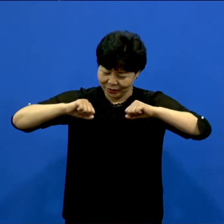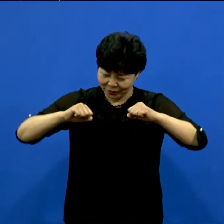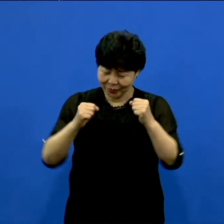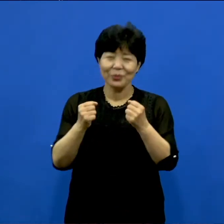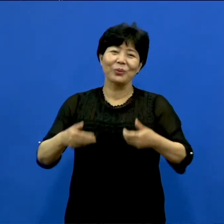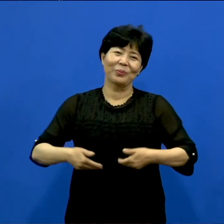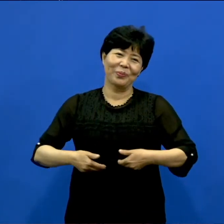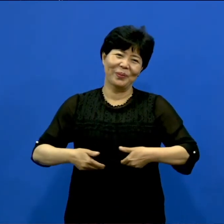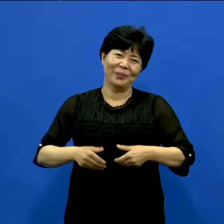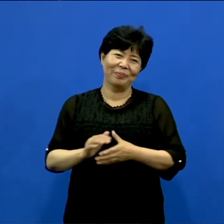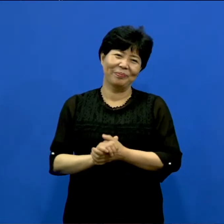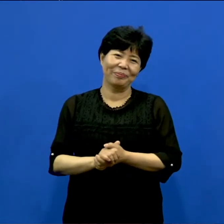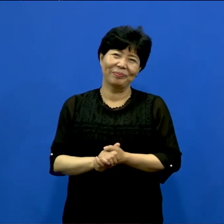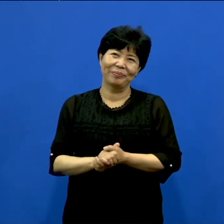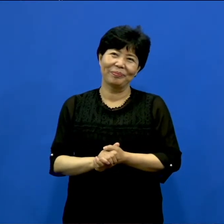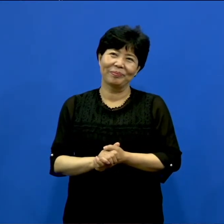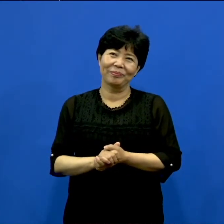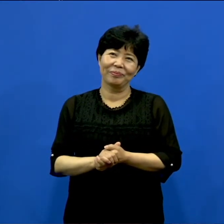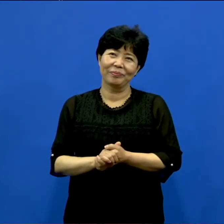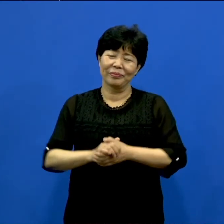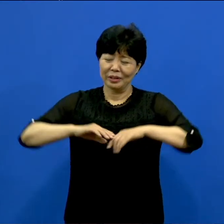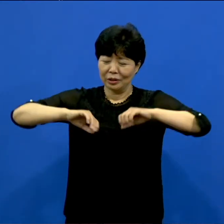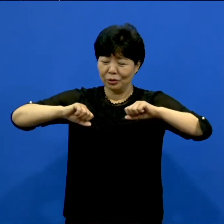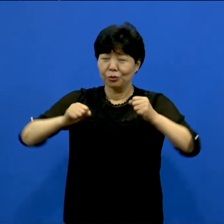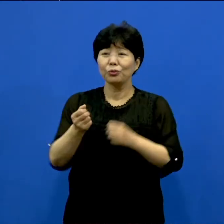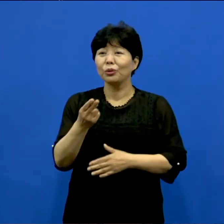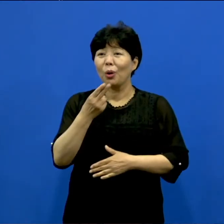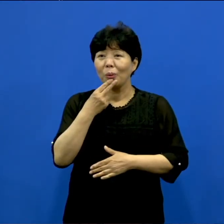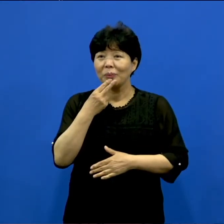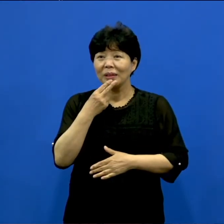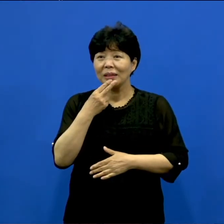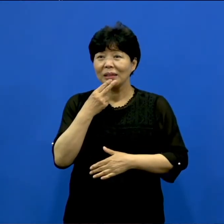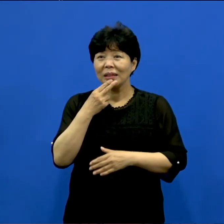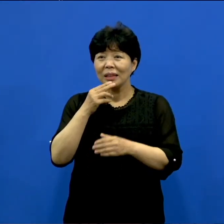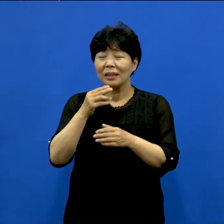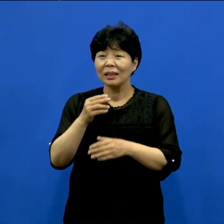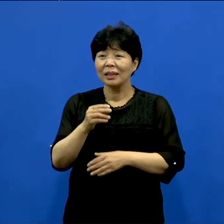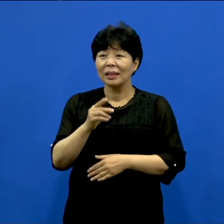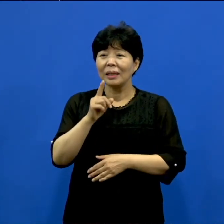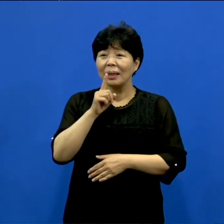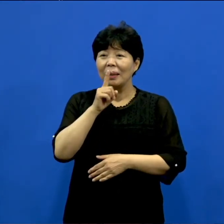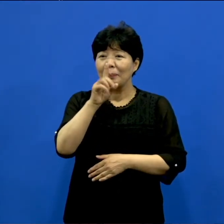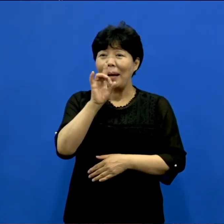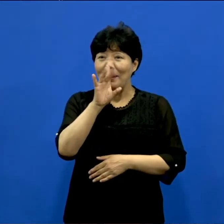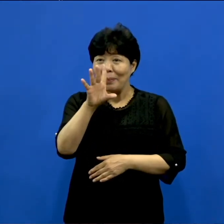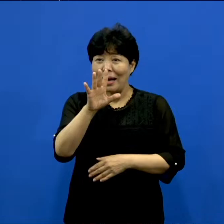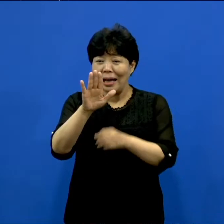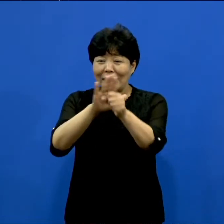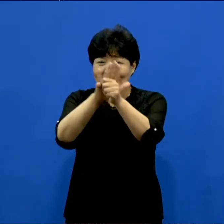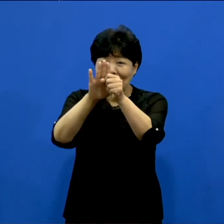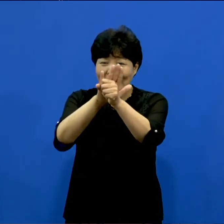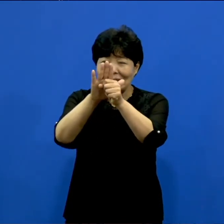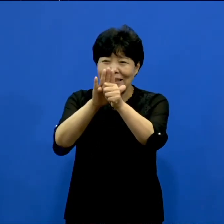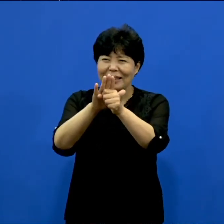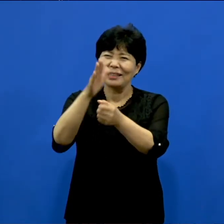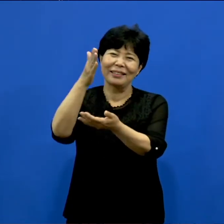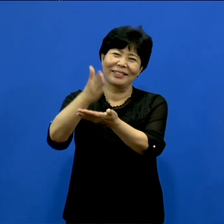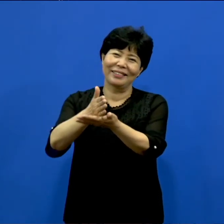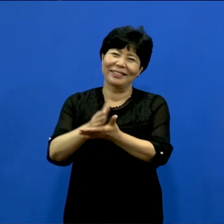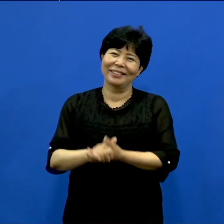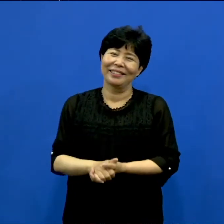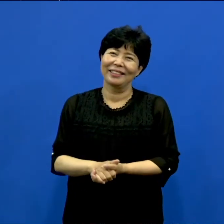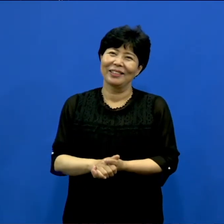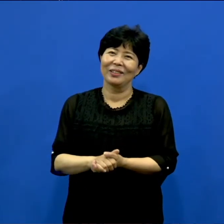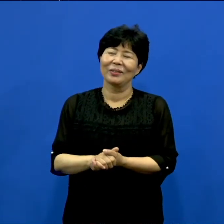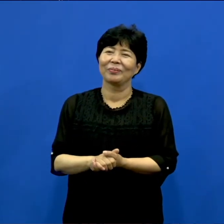안 하는데 그게 무슨 여러분 사랑이에요. 사랑이라는 거 말할 수가 없어요, 여러분. 요한 14장 21절 말씀이